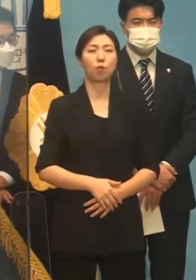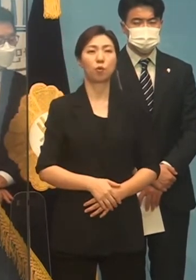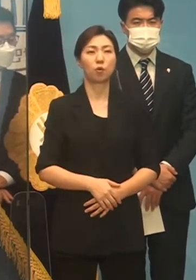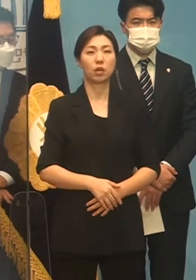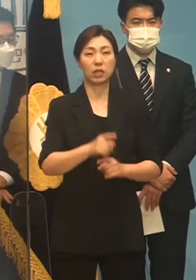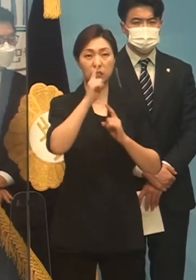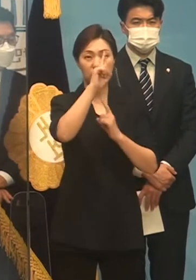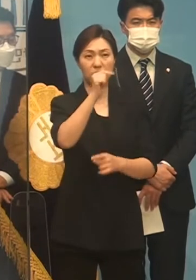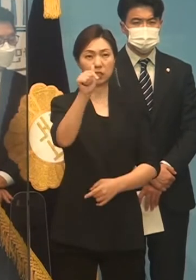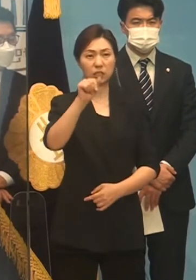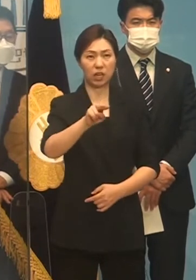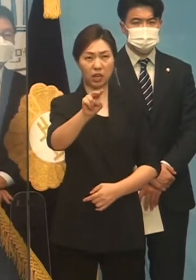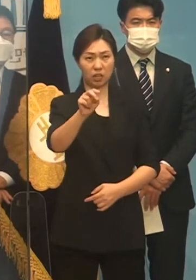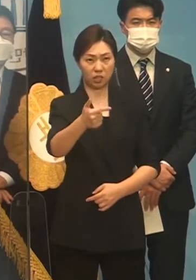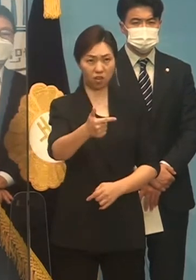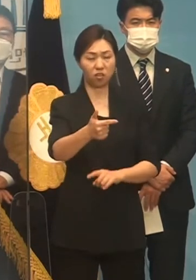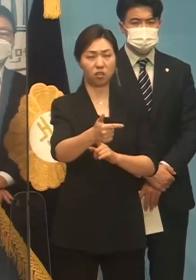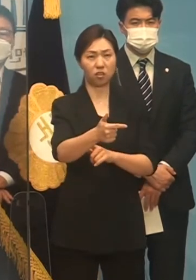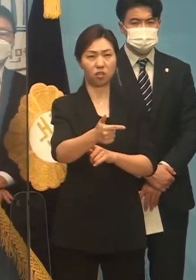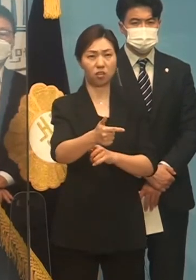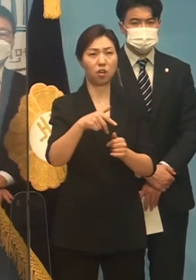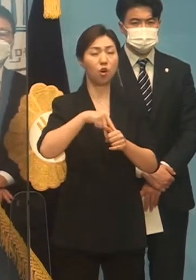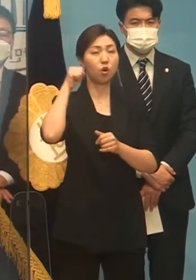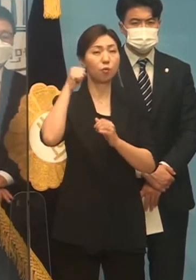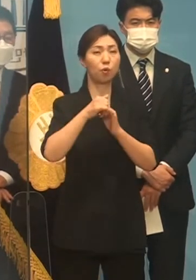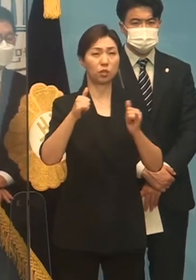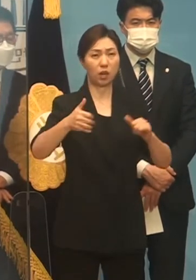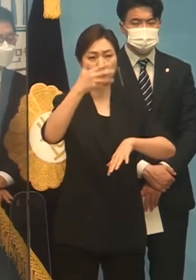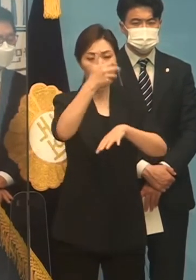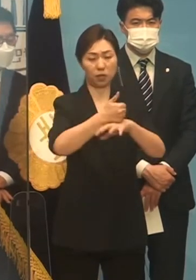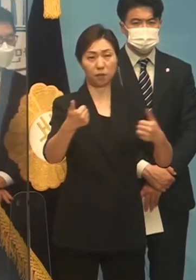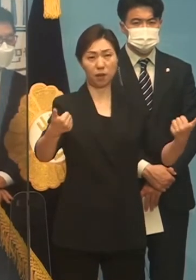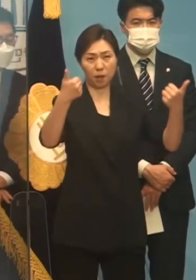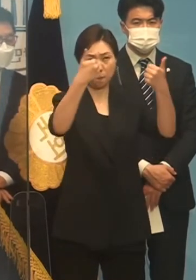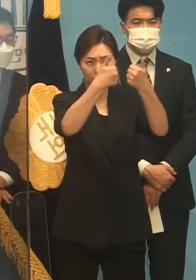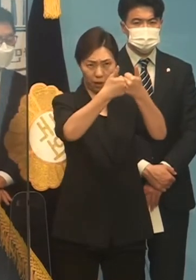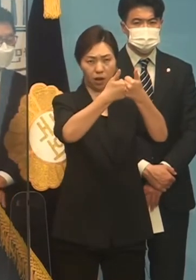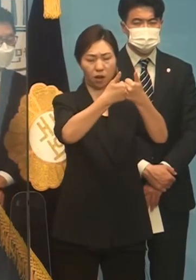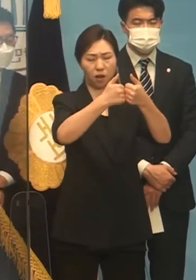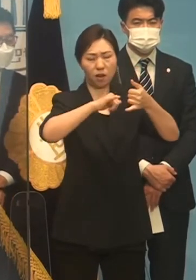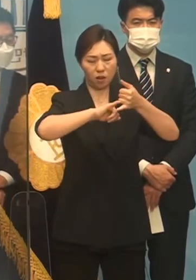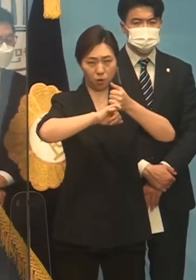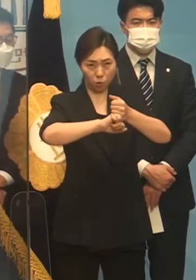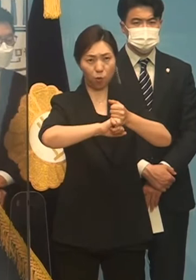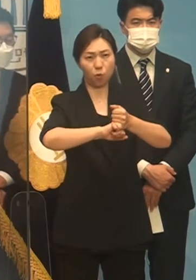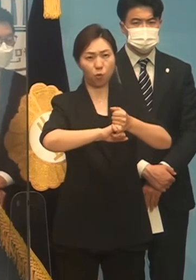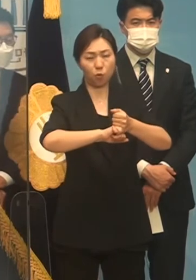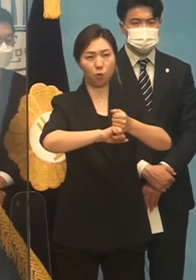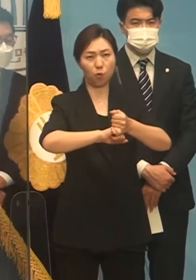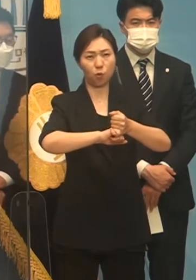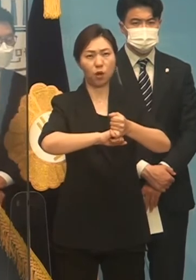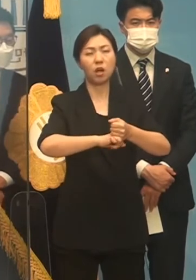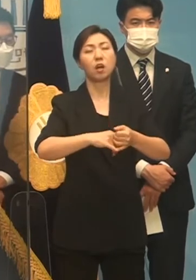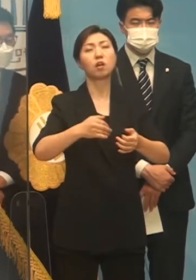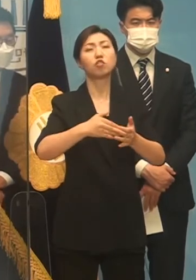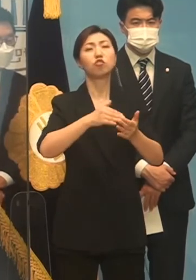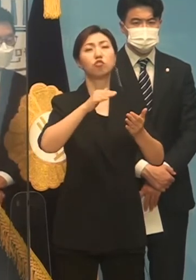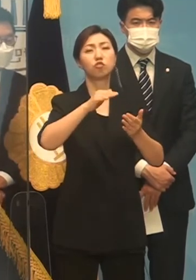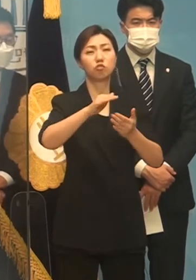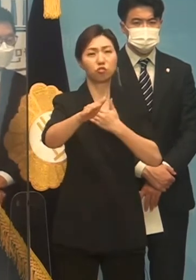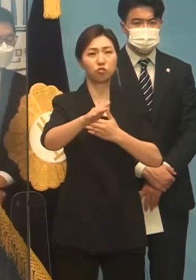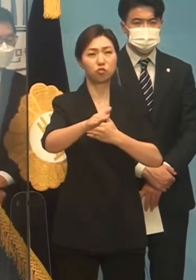대선 경선의 결선 투표로 반드시 갈 것입니다. 그리고 당당하게 본선에서